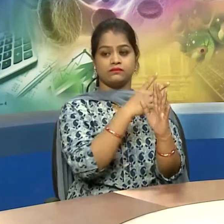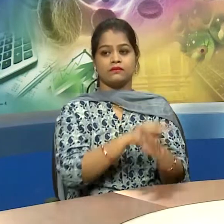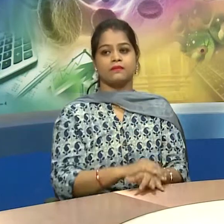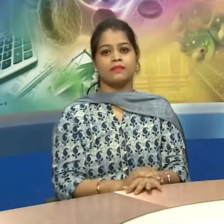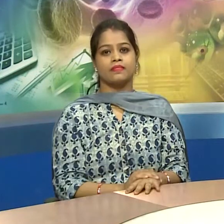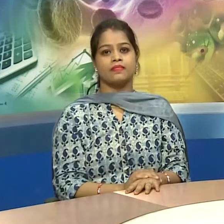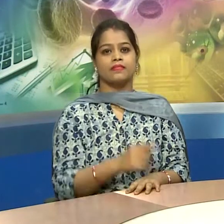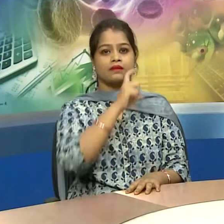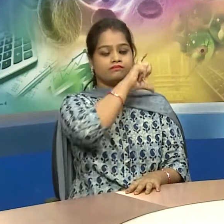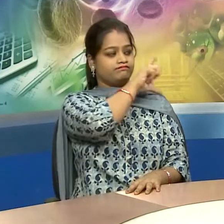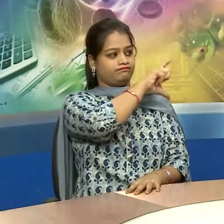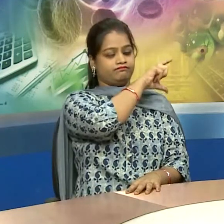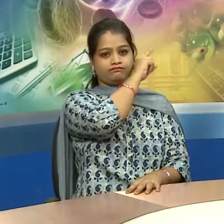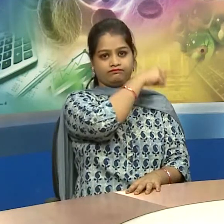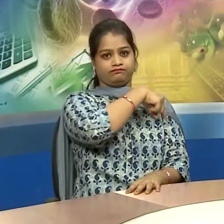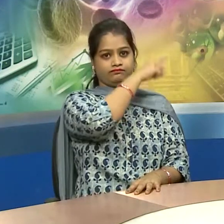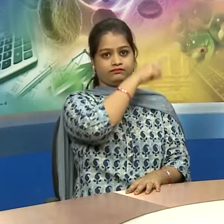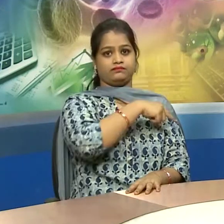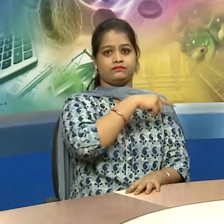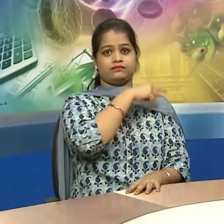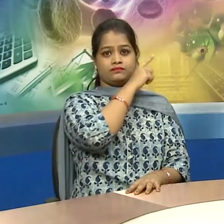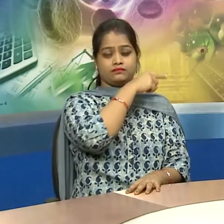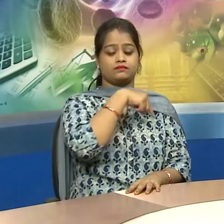इस गद्यांश की आपको व्याख्या करनी है।